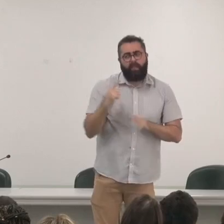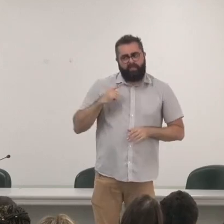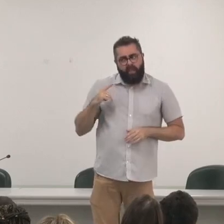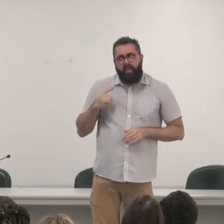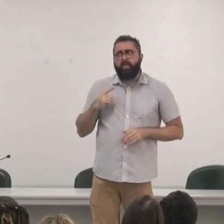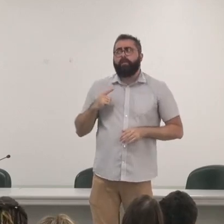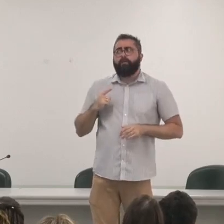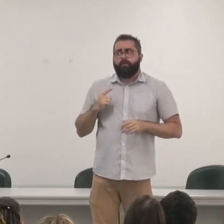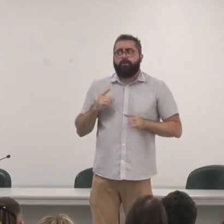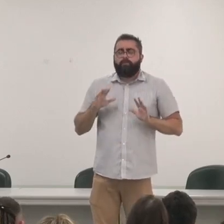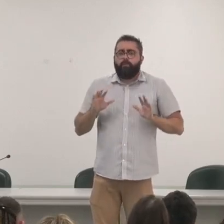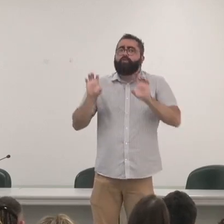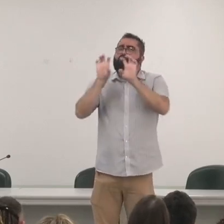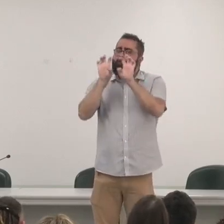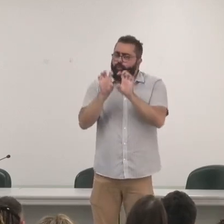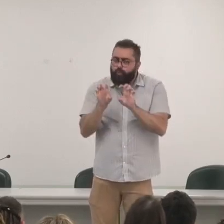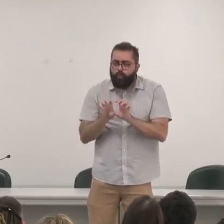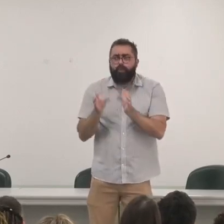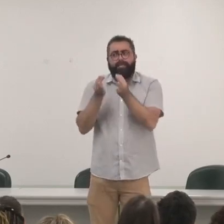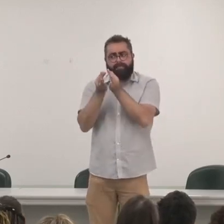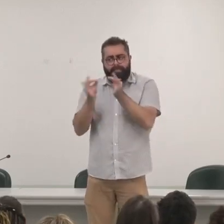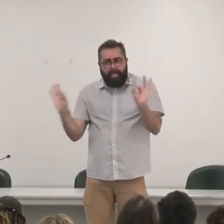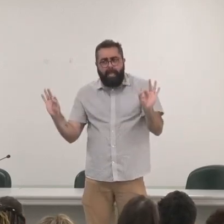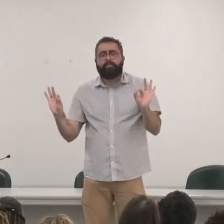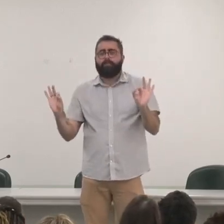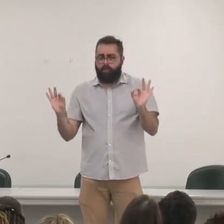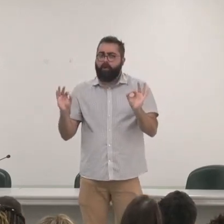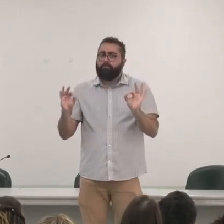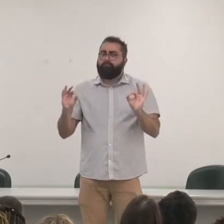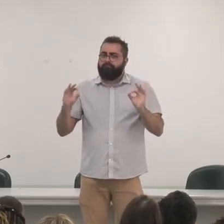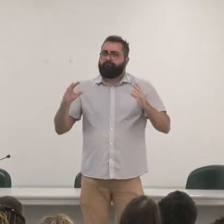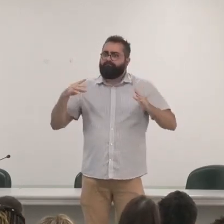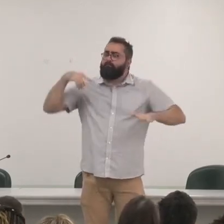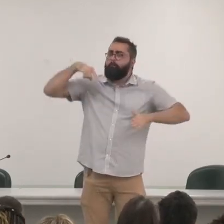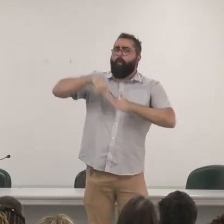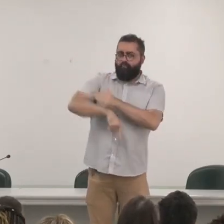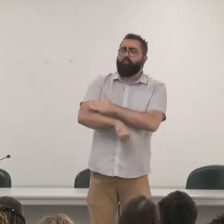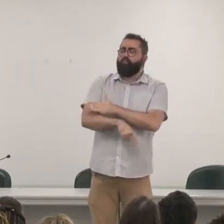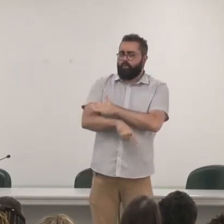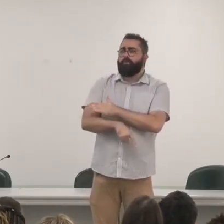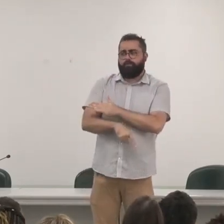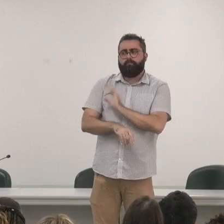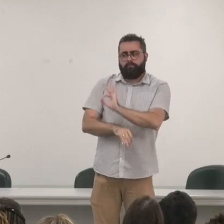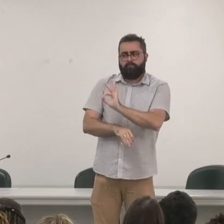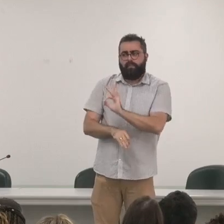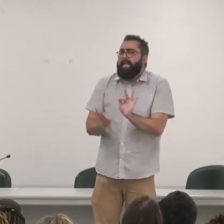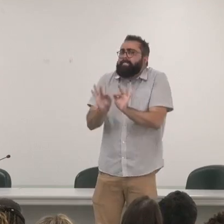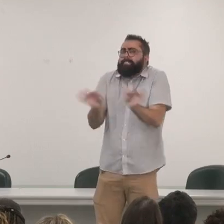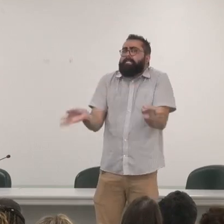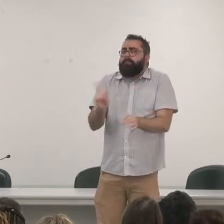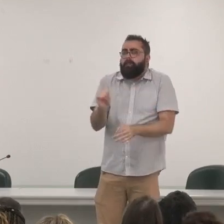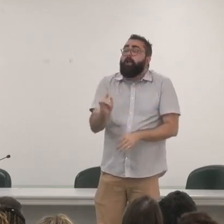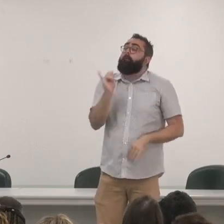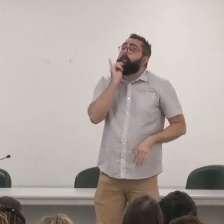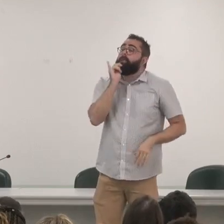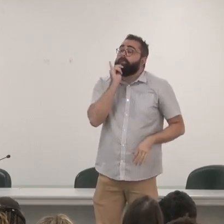As línguas de sinais emergentes, elas possuem também uma estrutura sintática bastante complexa.